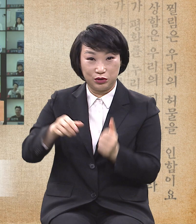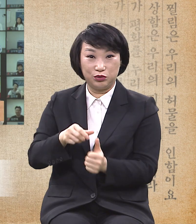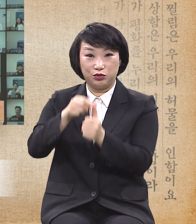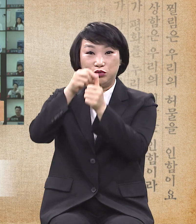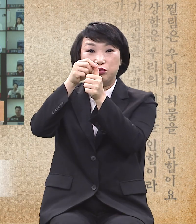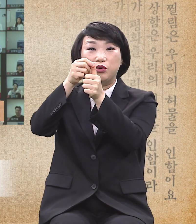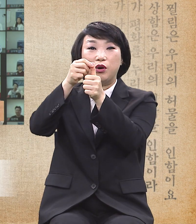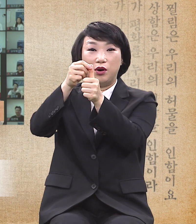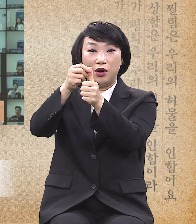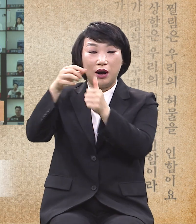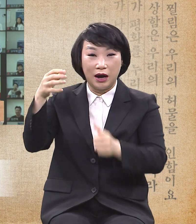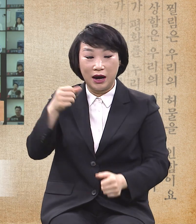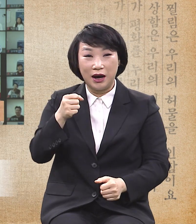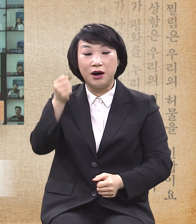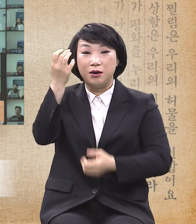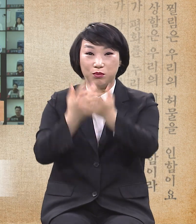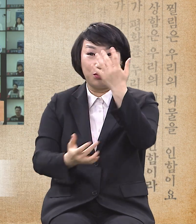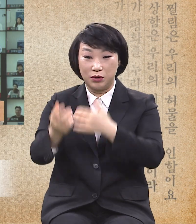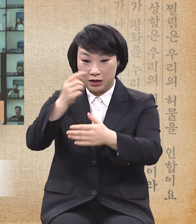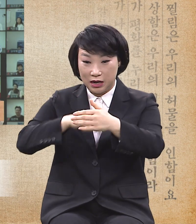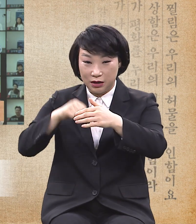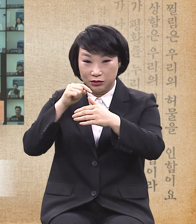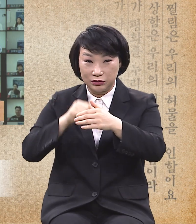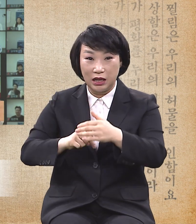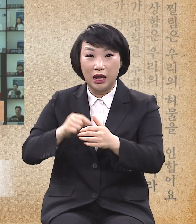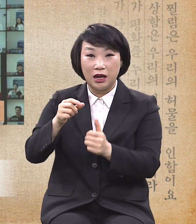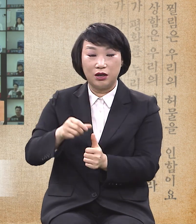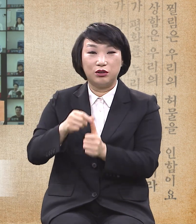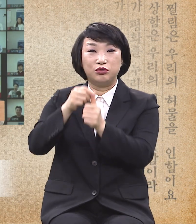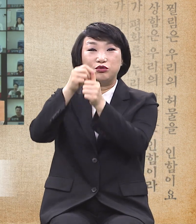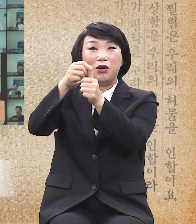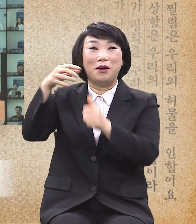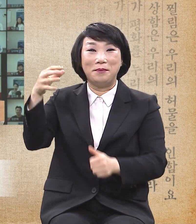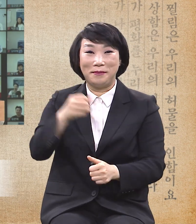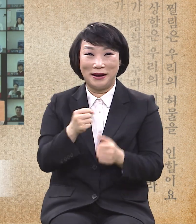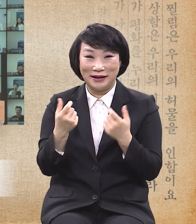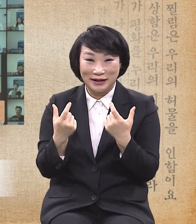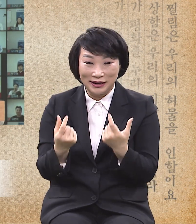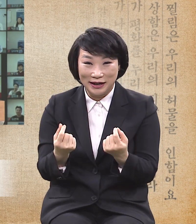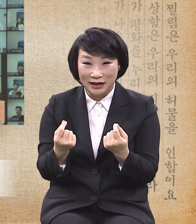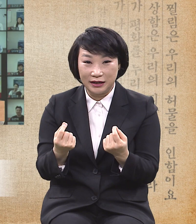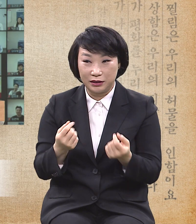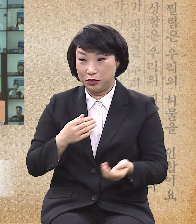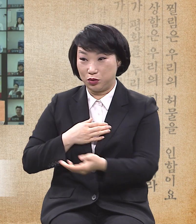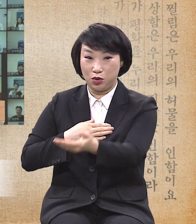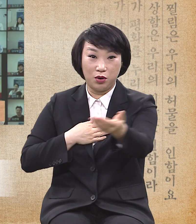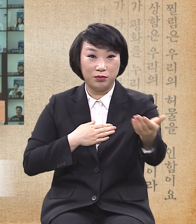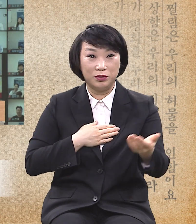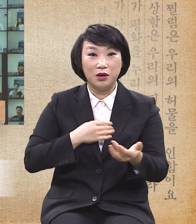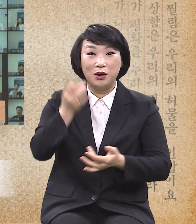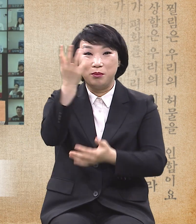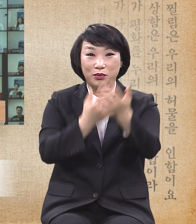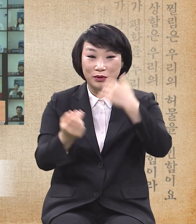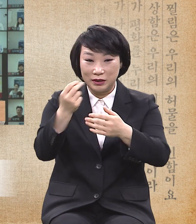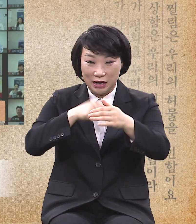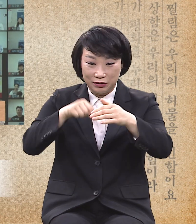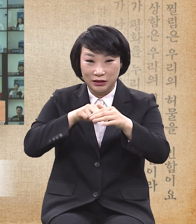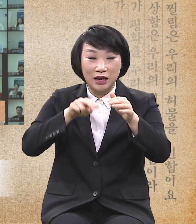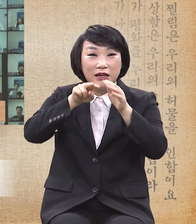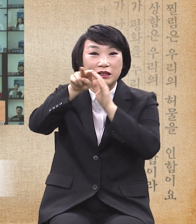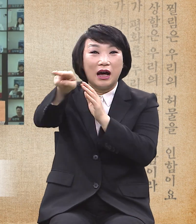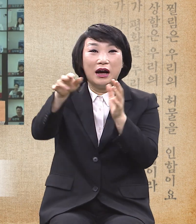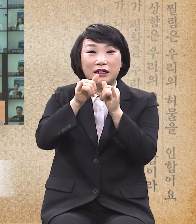얻되 불 가운데서 얻은 것 같다. 여러분, 불 가운데서 나오는